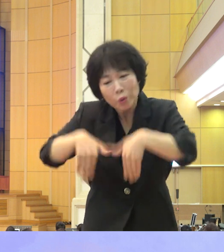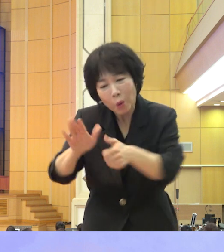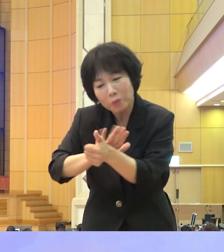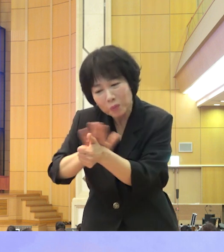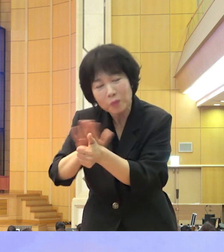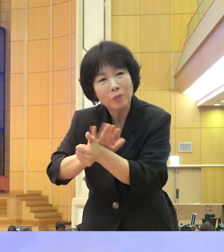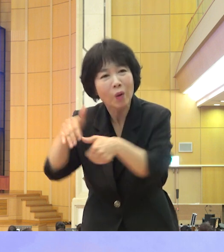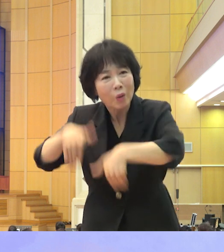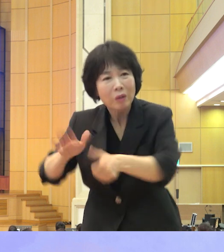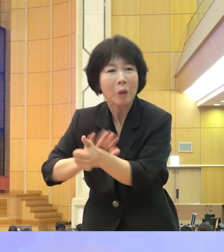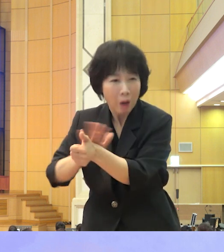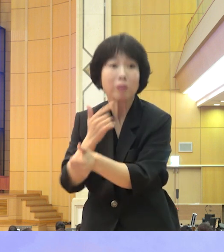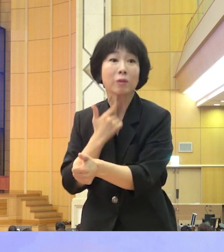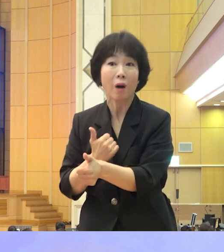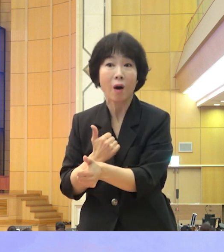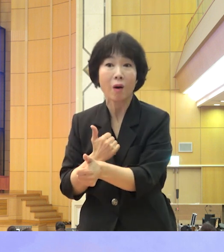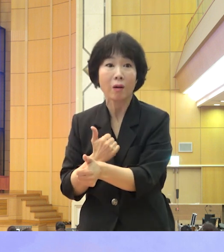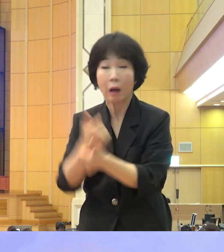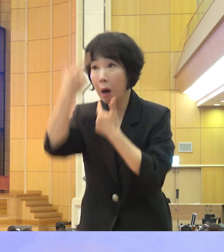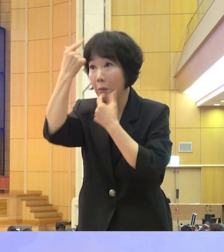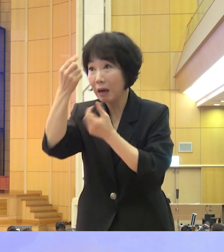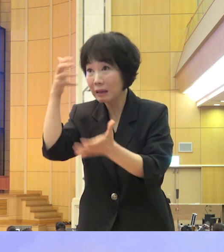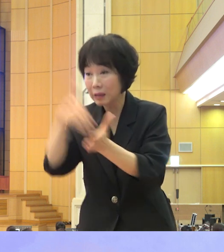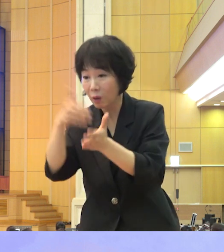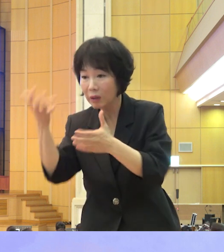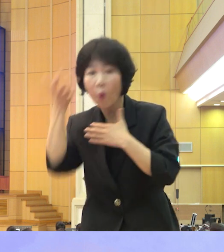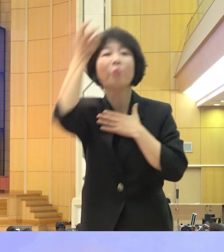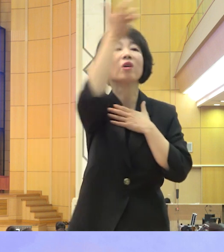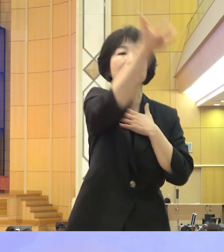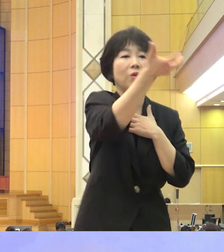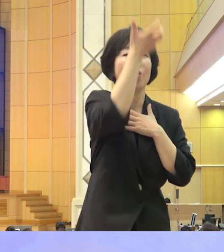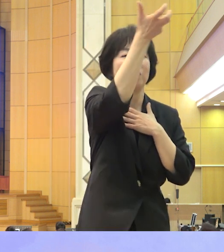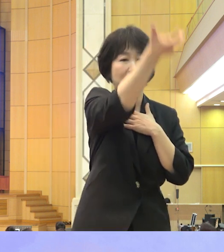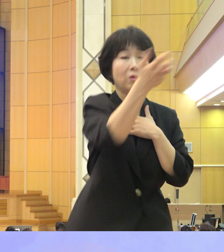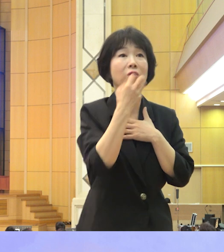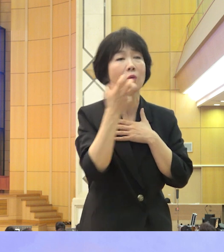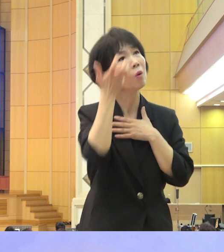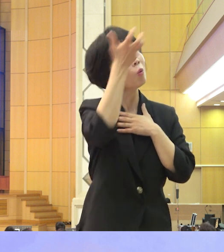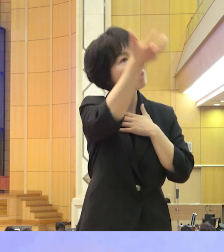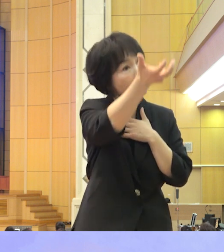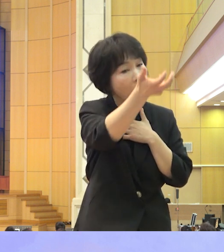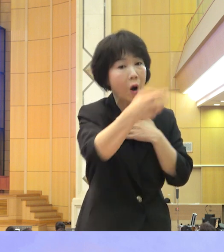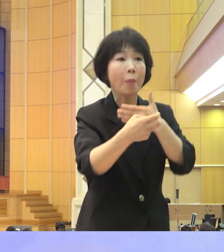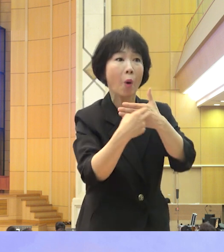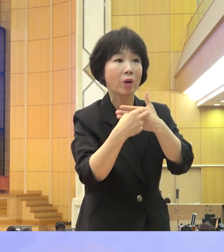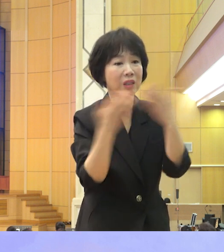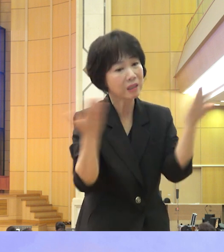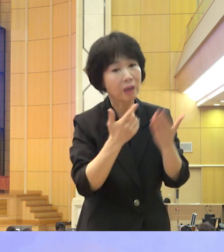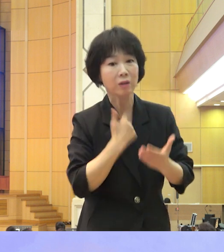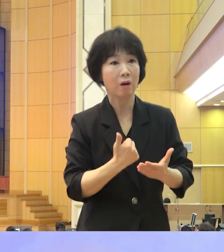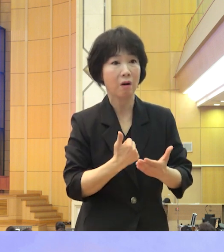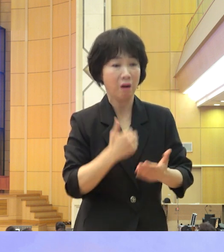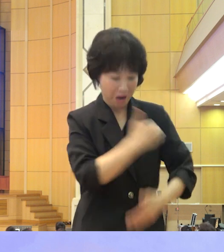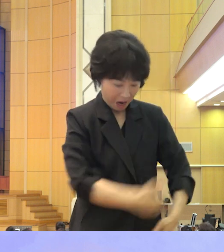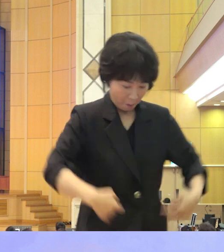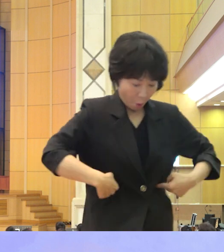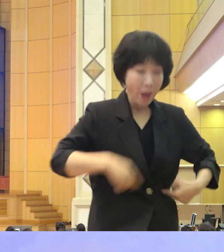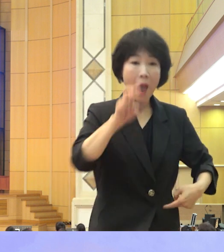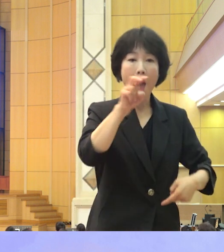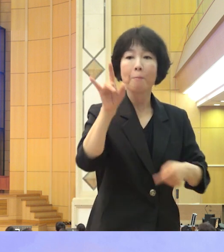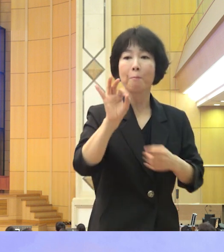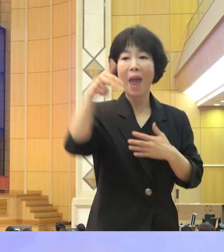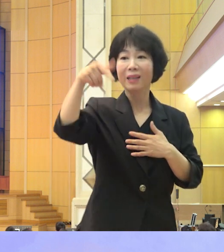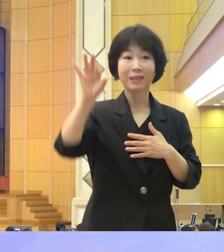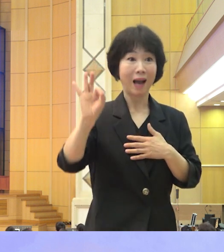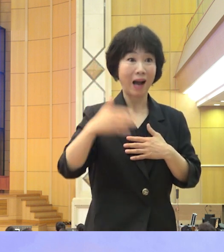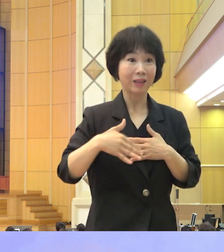시립병원에 파견 근무해서 제가 근무했던 적이 있습니다. 그때만 하더라도 맹장 수술